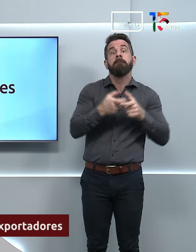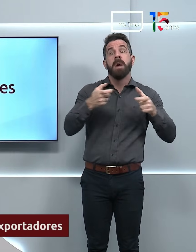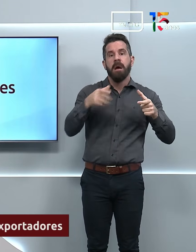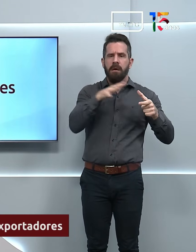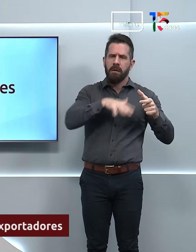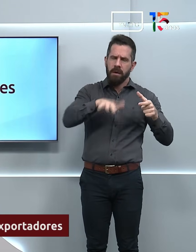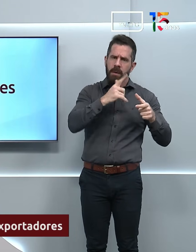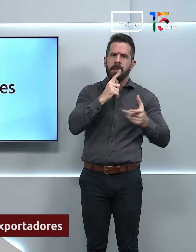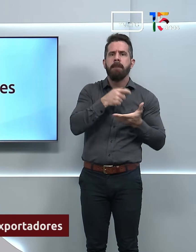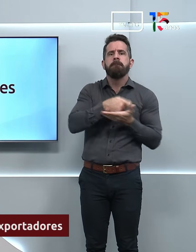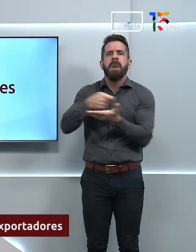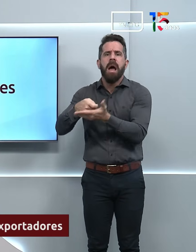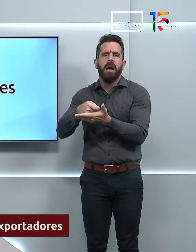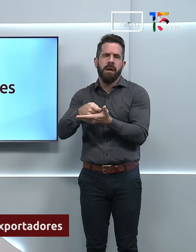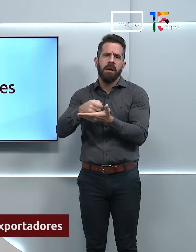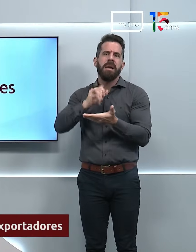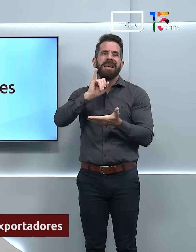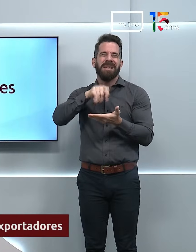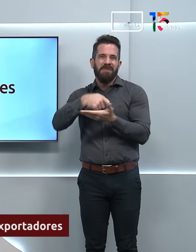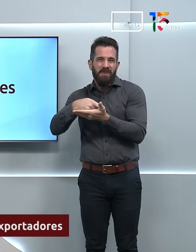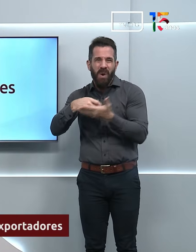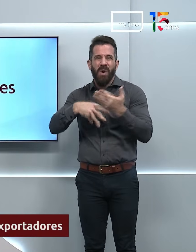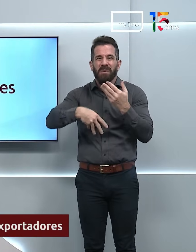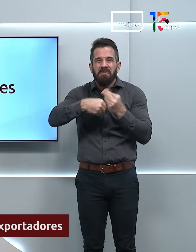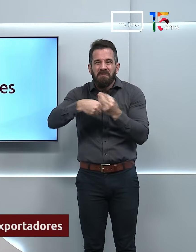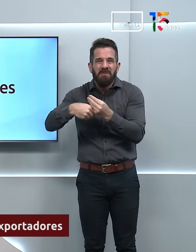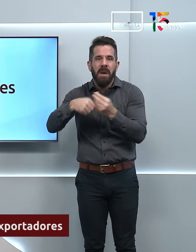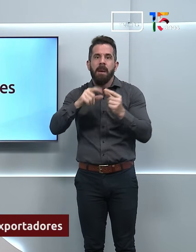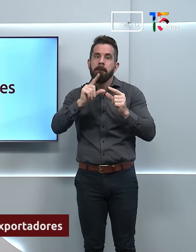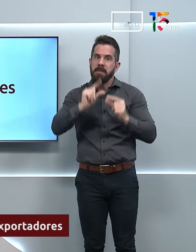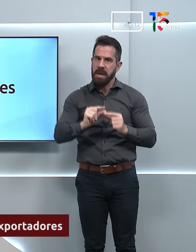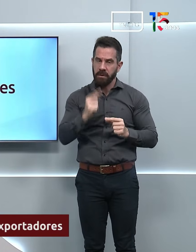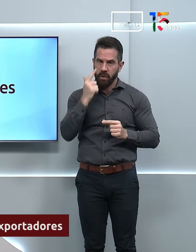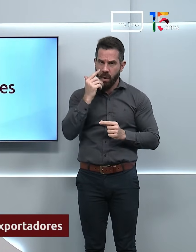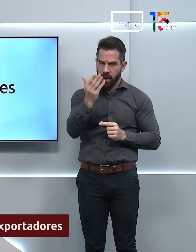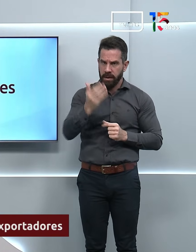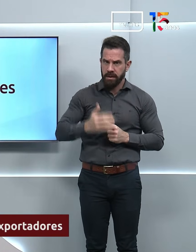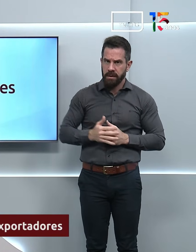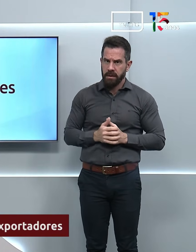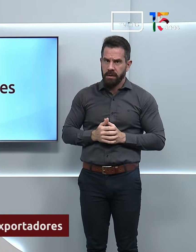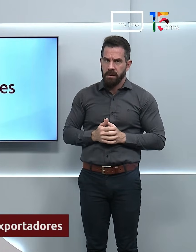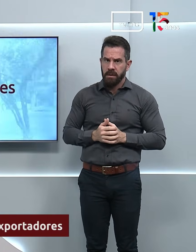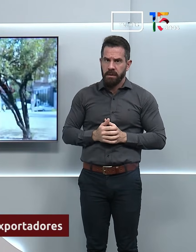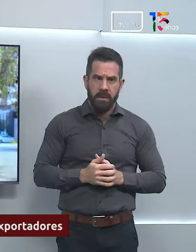menos impostos a partir dessa nova regra. Confira.